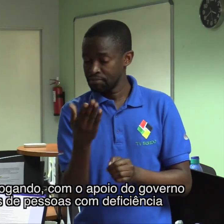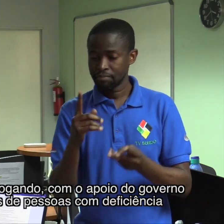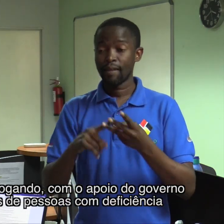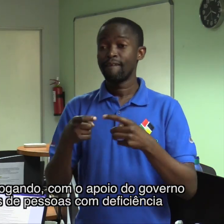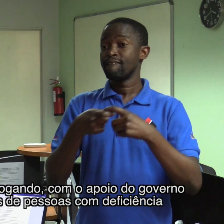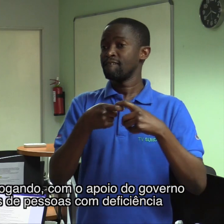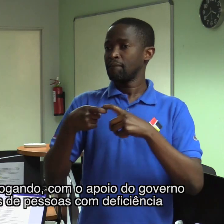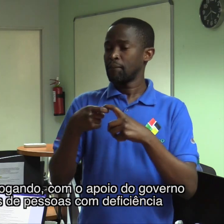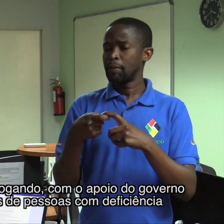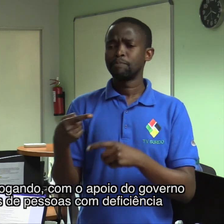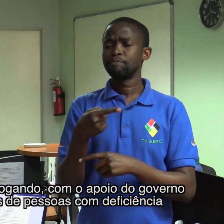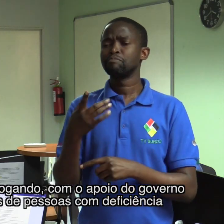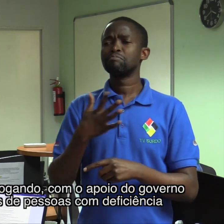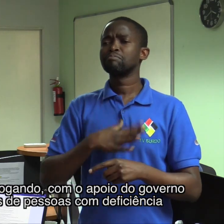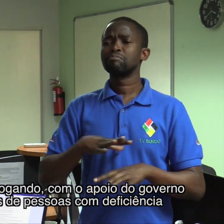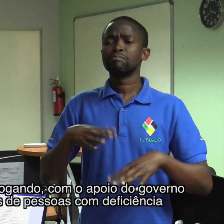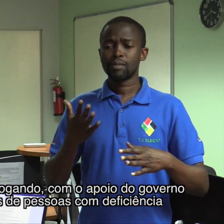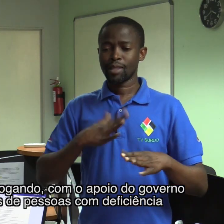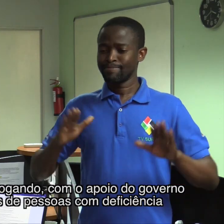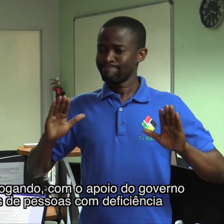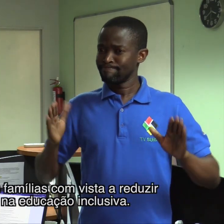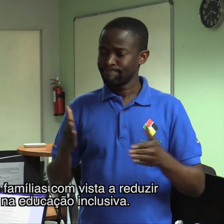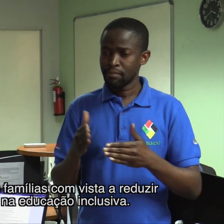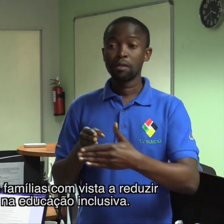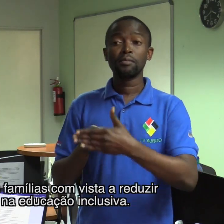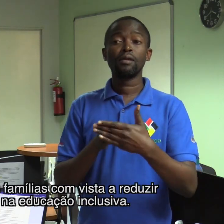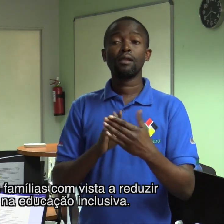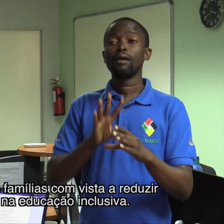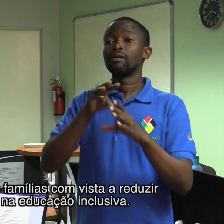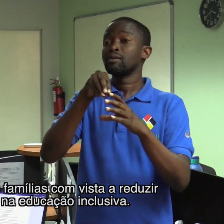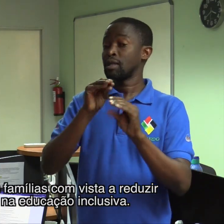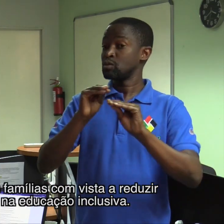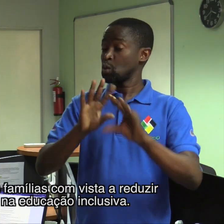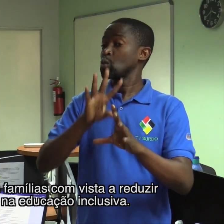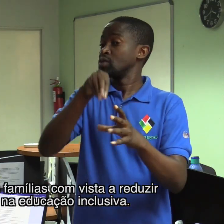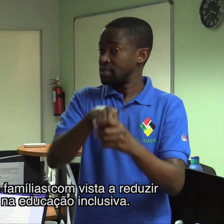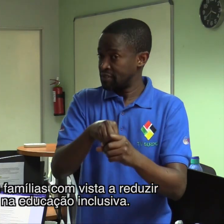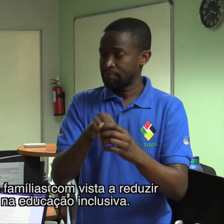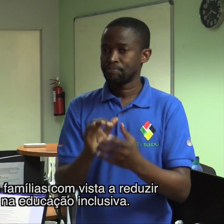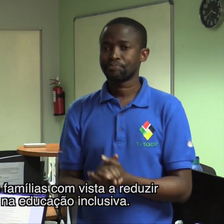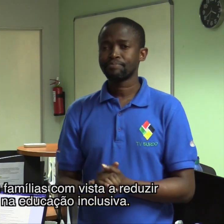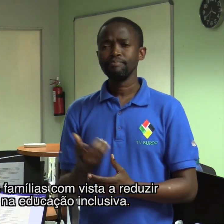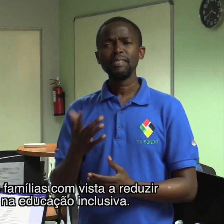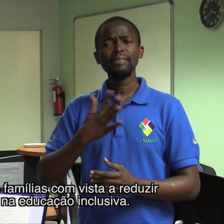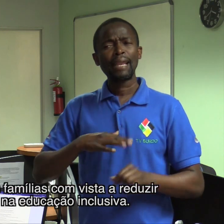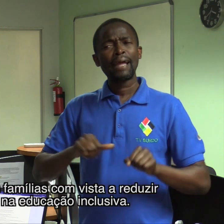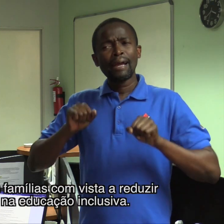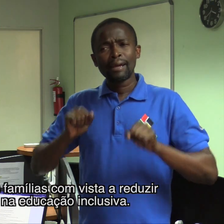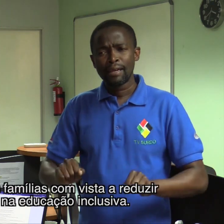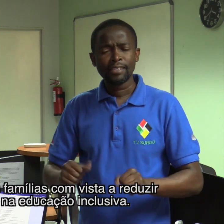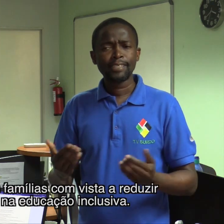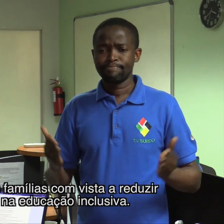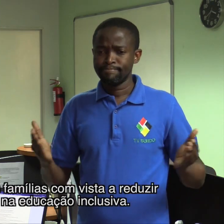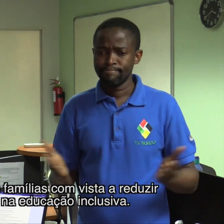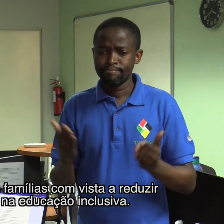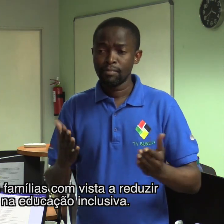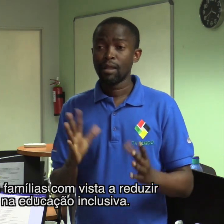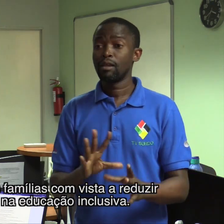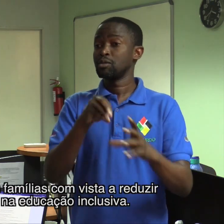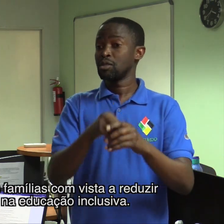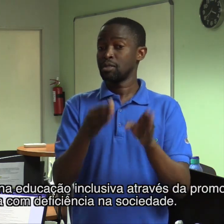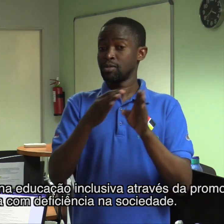com o apoio do governo e das associações de pessoas com deficiência, incluindo as suas famílias, com vista a reduzir as barreiras na